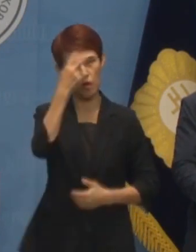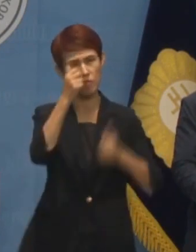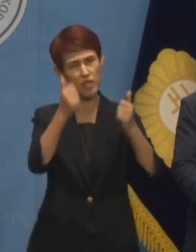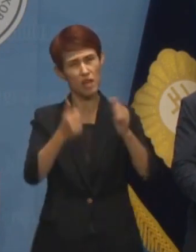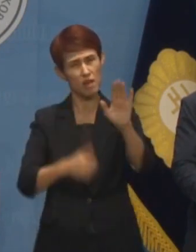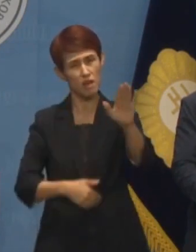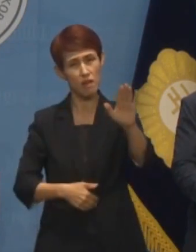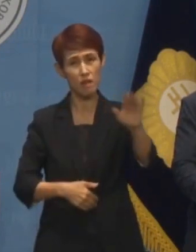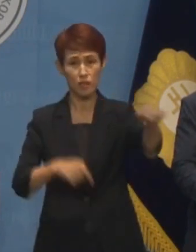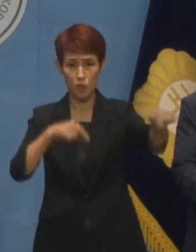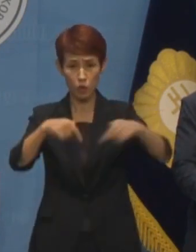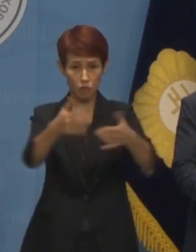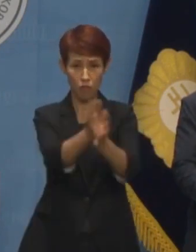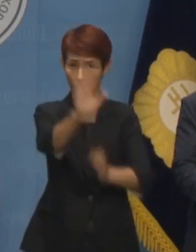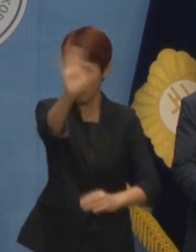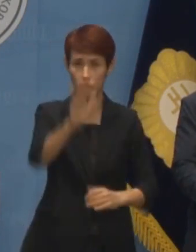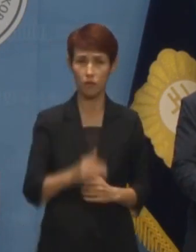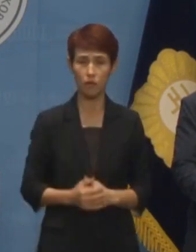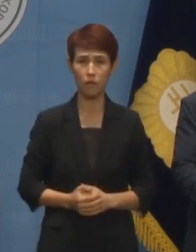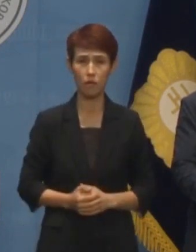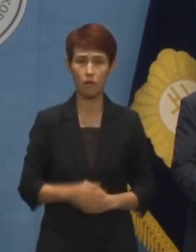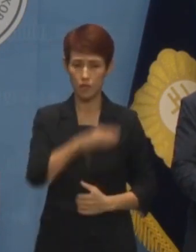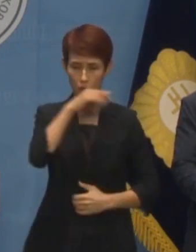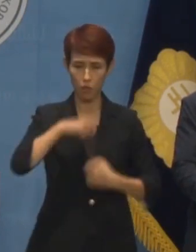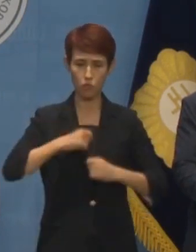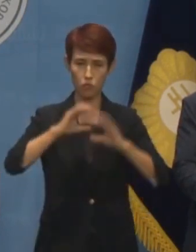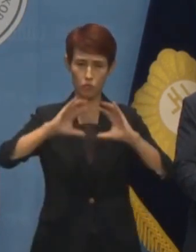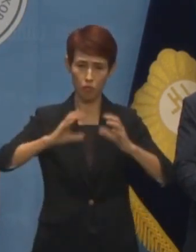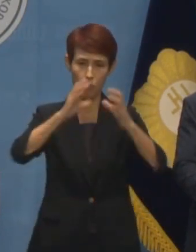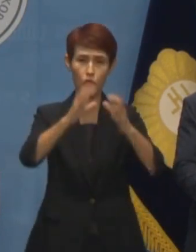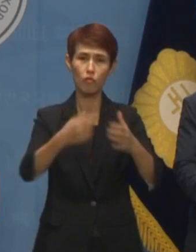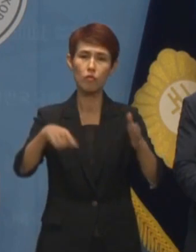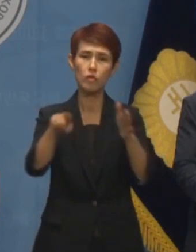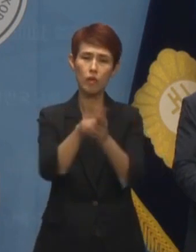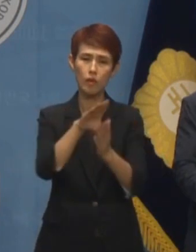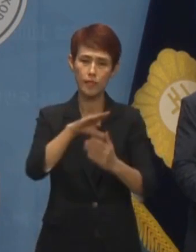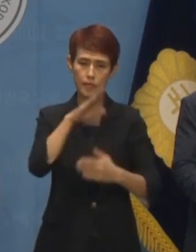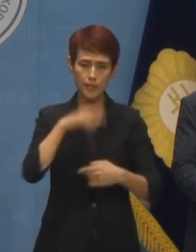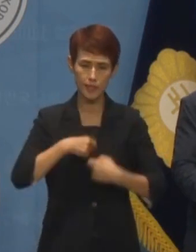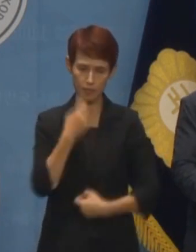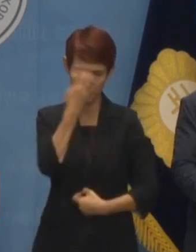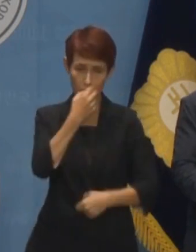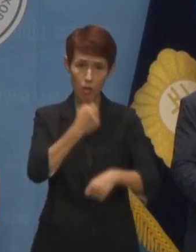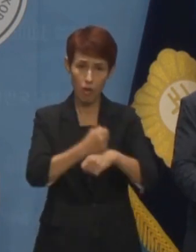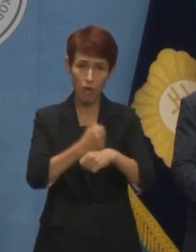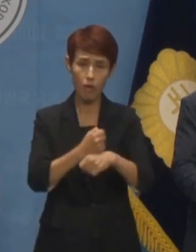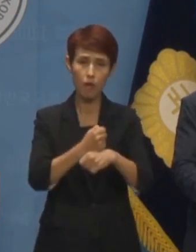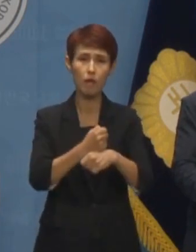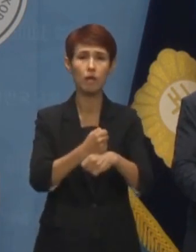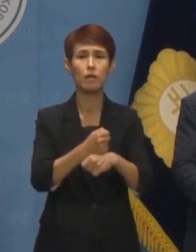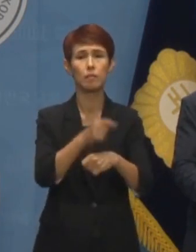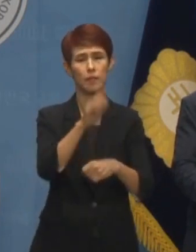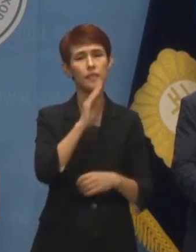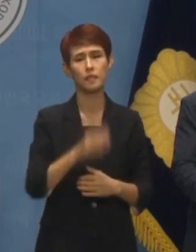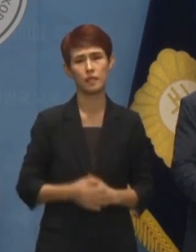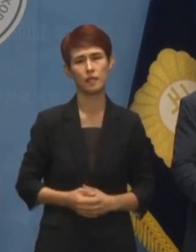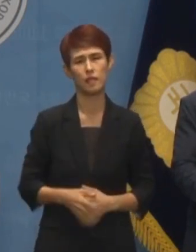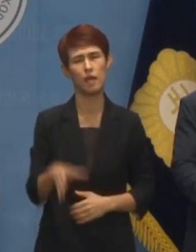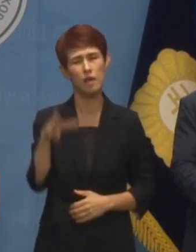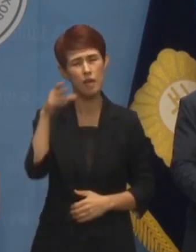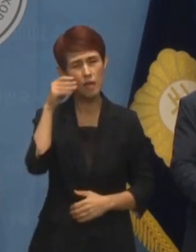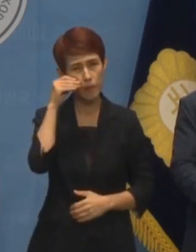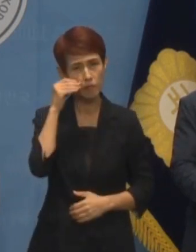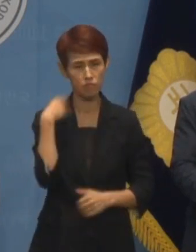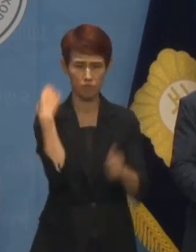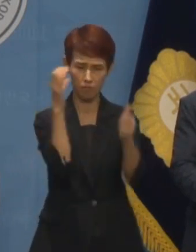정치를 하는 집단이 아닙니다 정의로운 세상을 위해 진실을 밝혀야 하는 국가 기구입니다 제발 자신에게